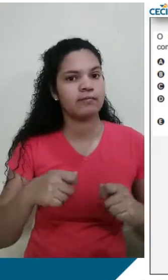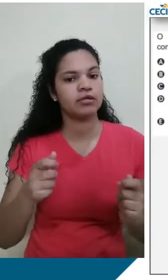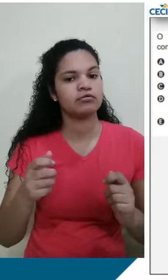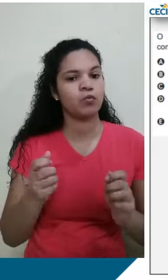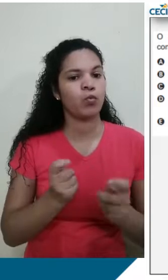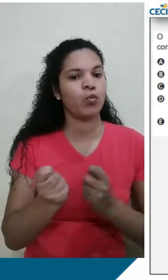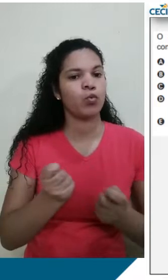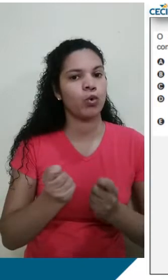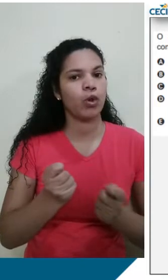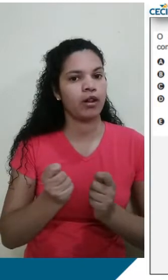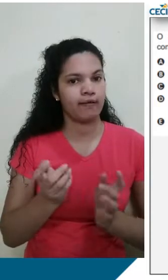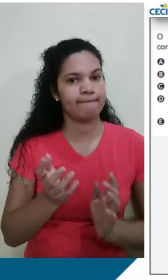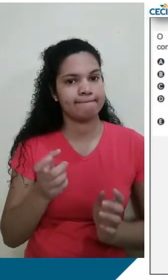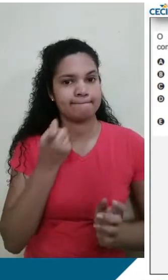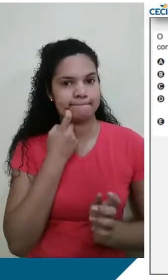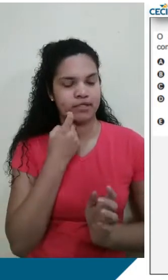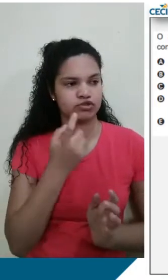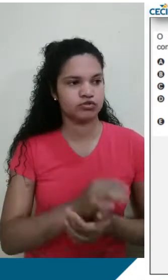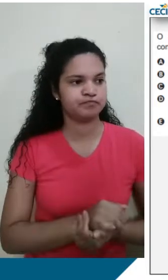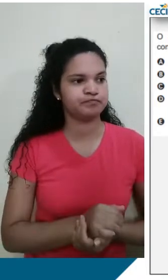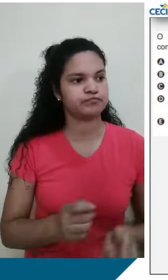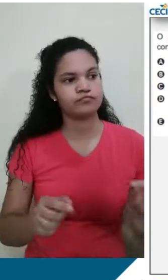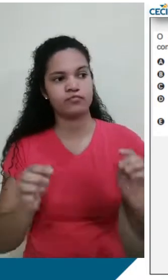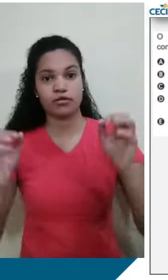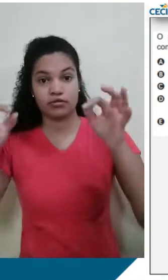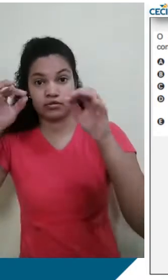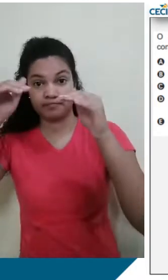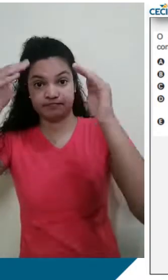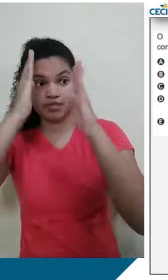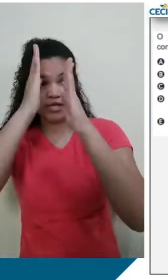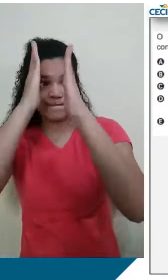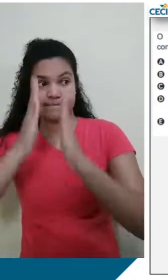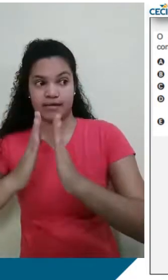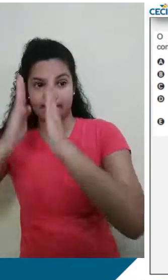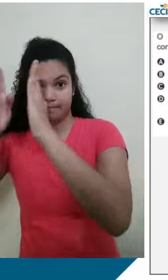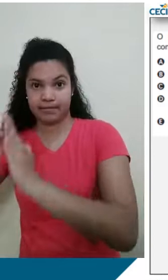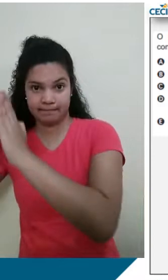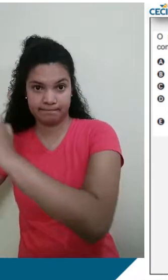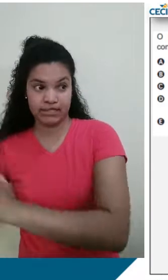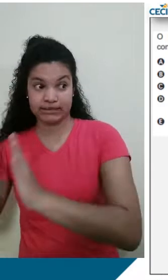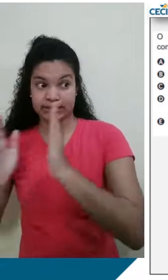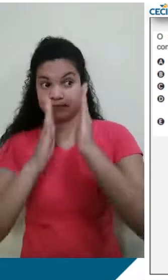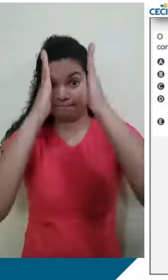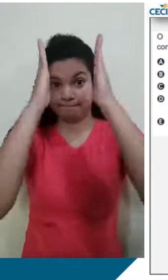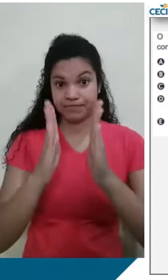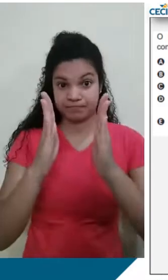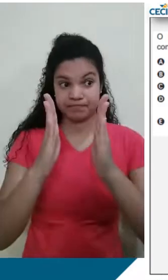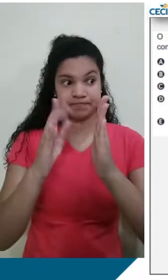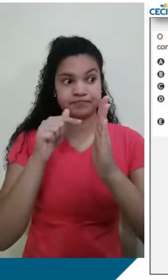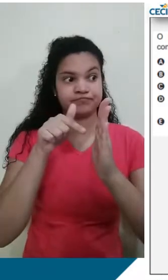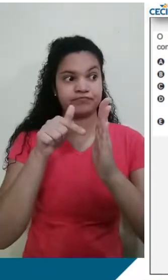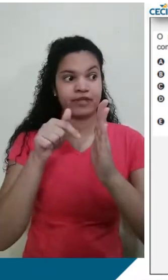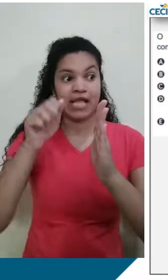predadores. E nas colunas, nós temos duas áreas. A área com tela, que os peixes